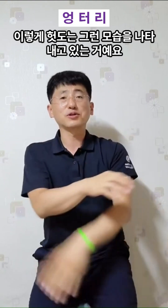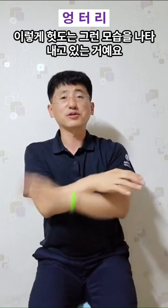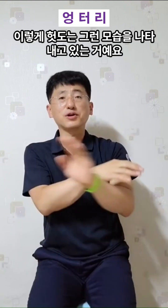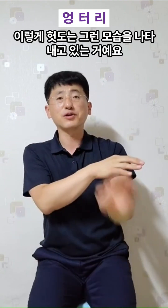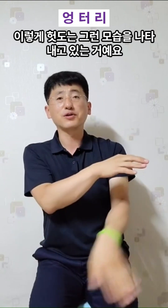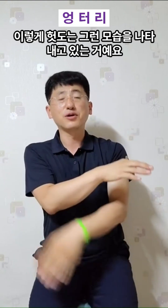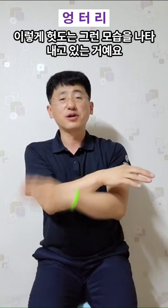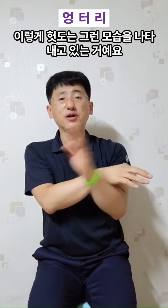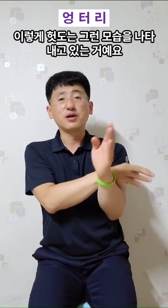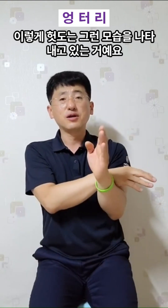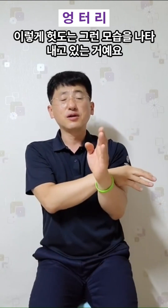있는 거예요.